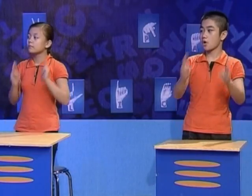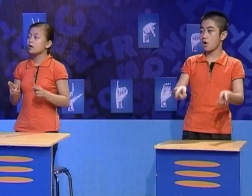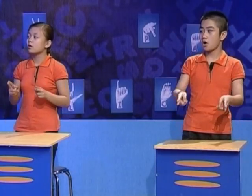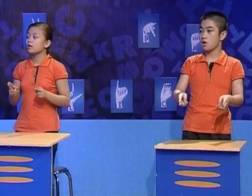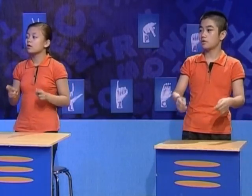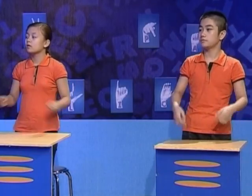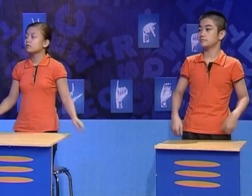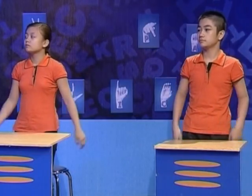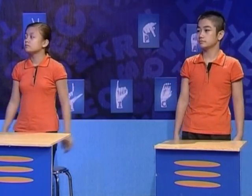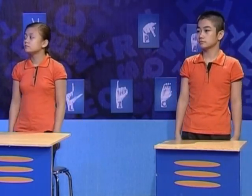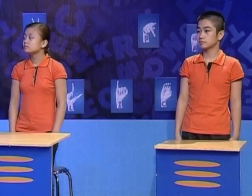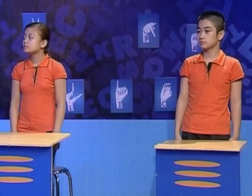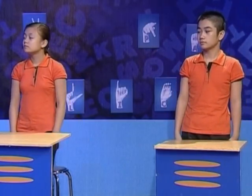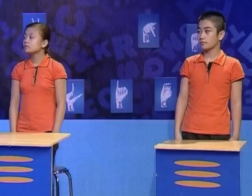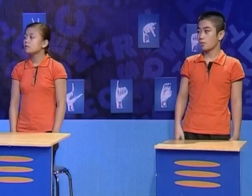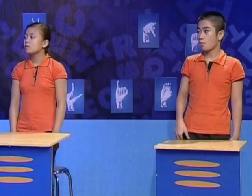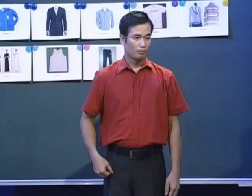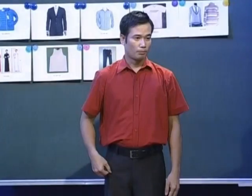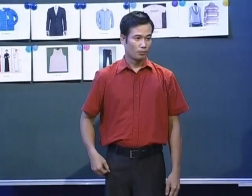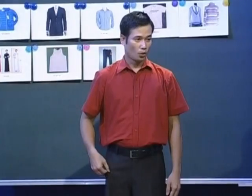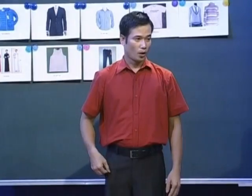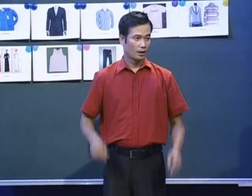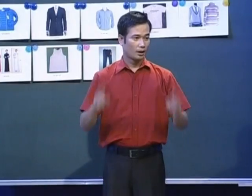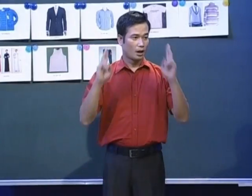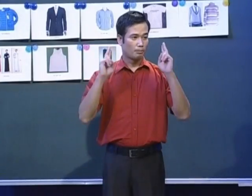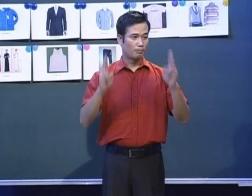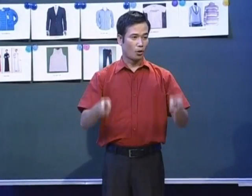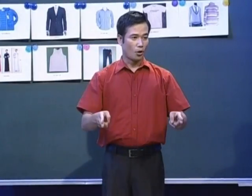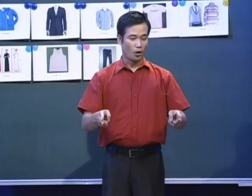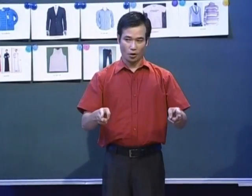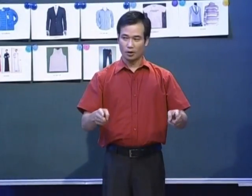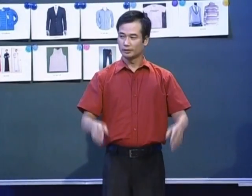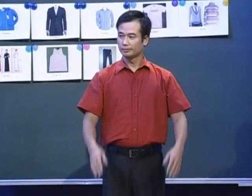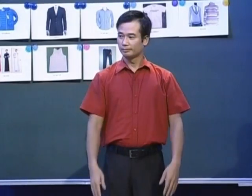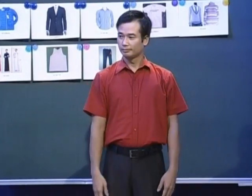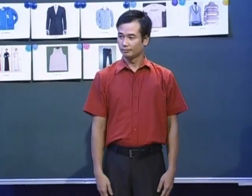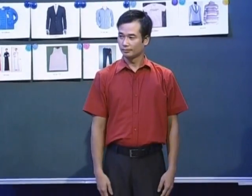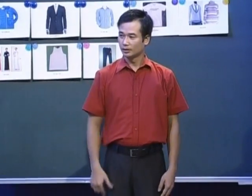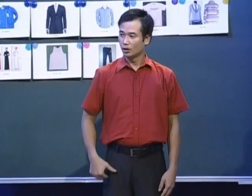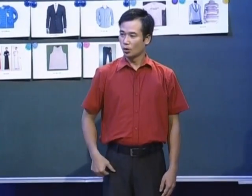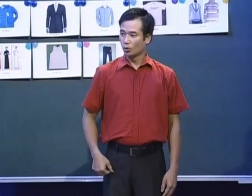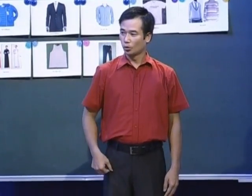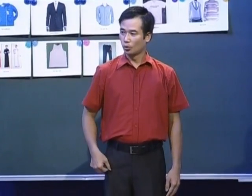ngón tay U, lòng bàn tay hướng vào nhau, đầu ngón tay hướng về phía trước, đặt song song trước ngực, di chuyển đồng thời cả hai tay xuống